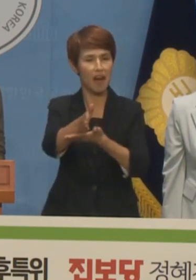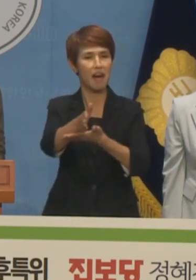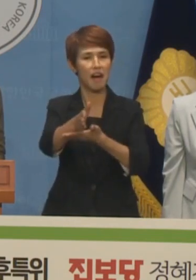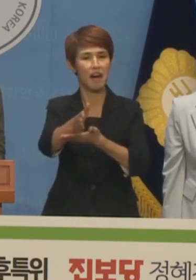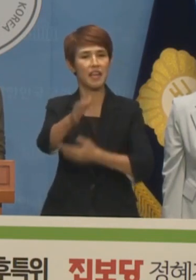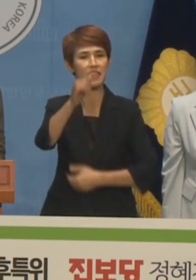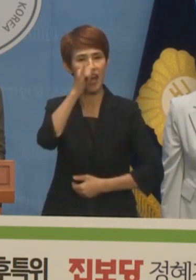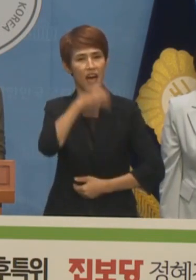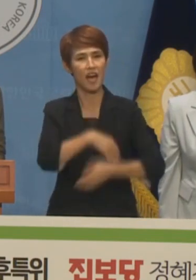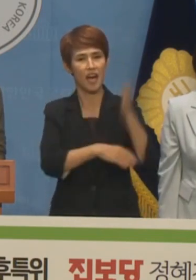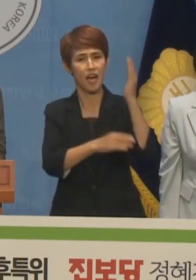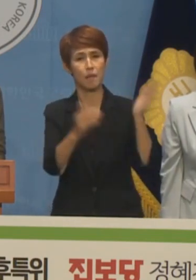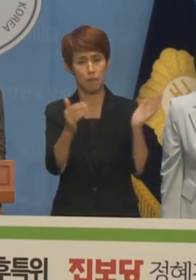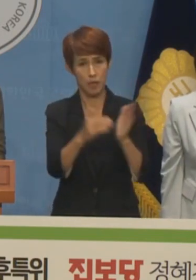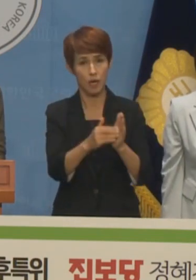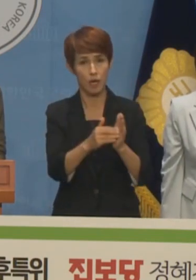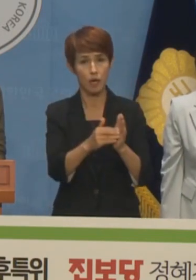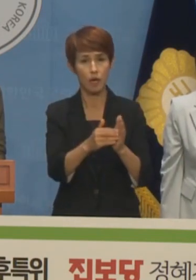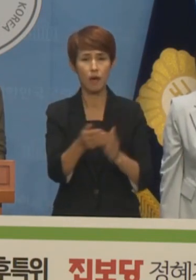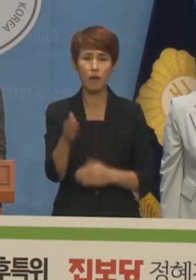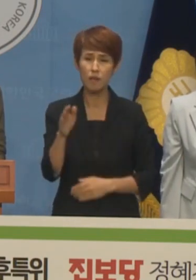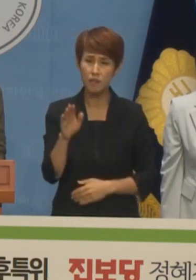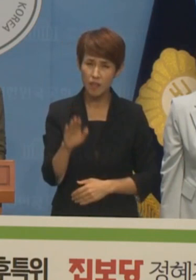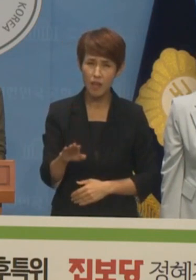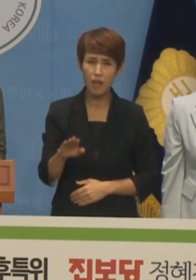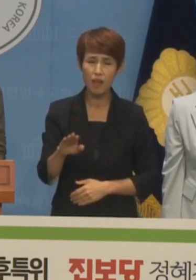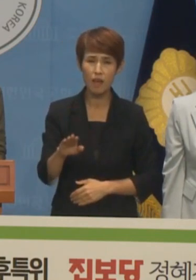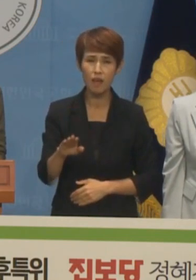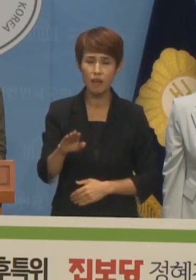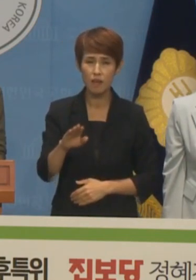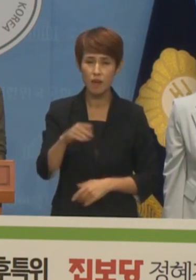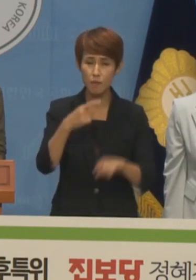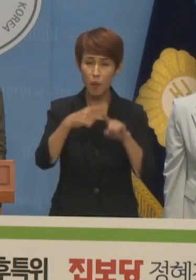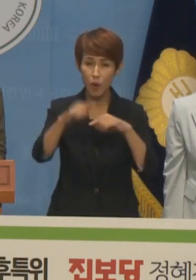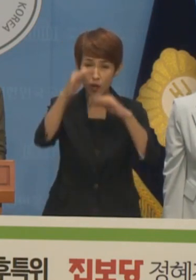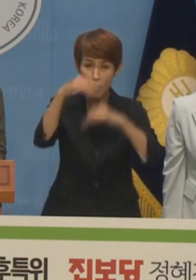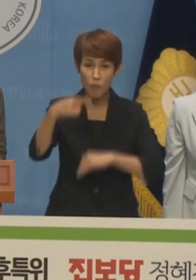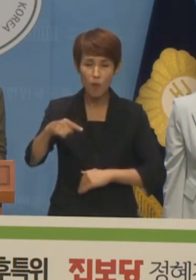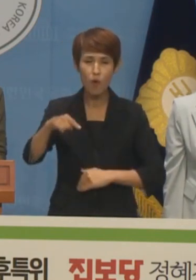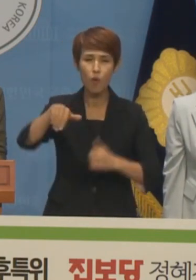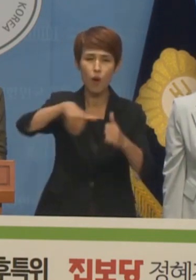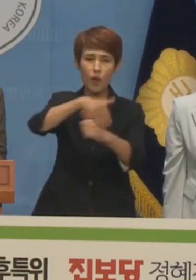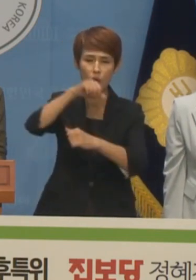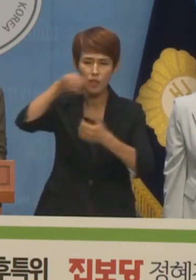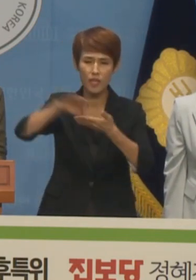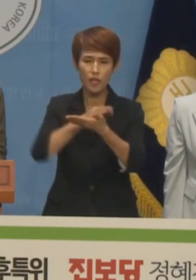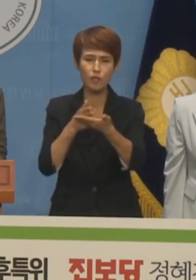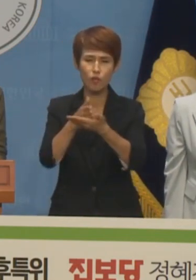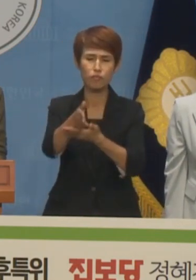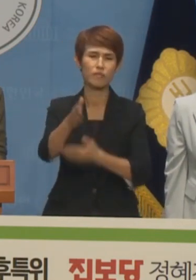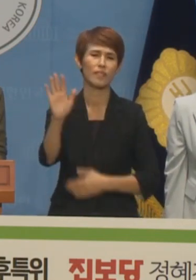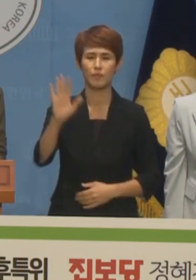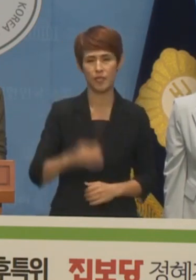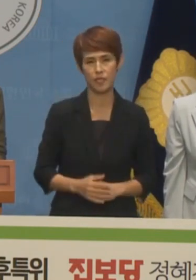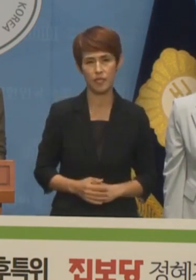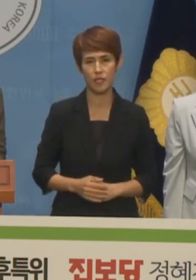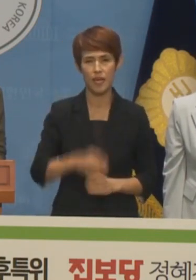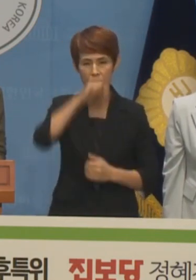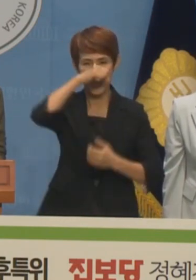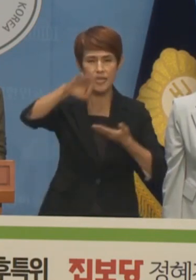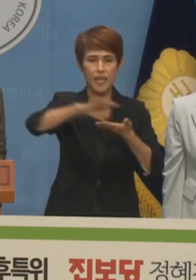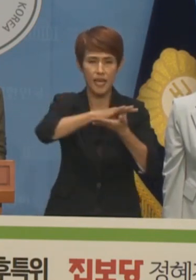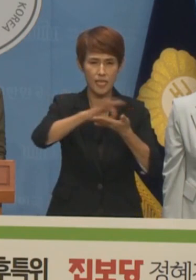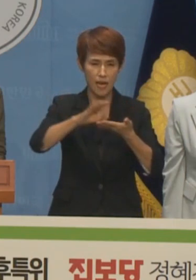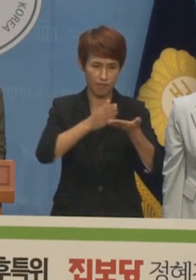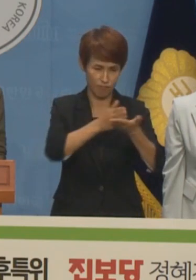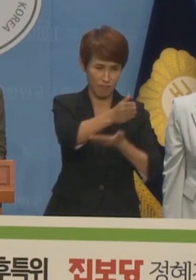있는 상황입니다. 하지만 정확한 평가는 환경 예산 전문가가 아니라 예산 편성을